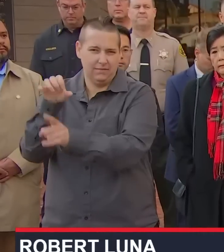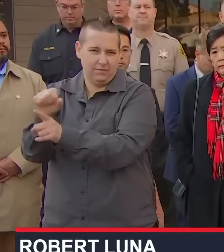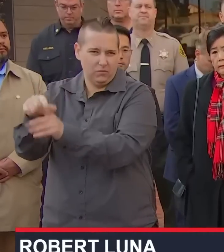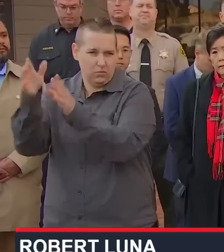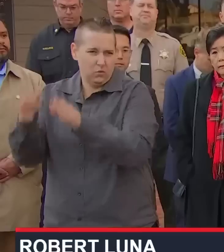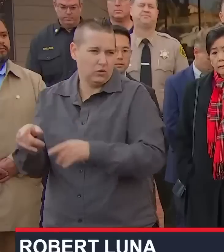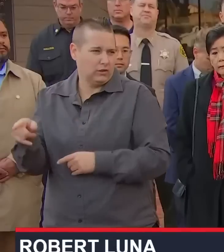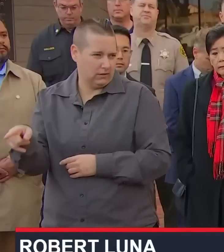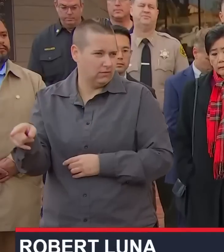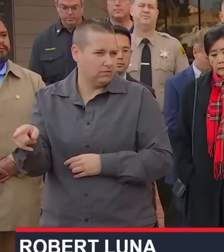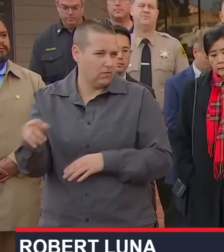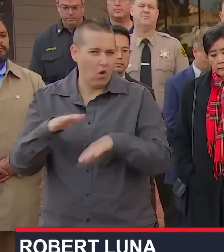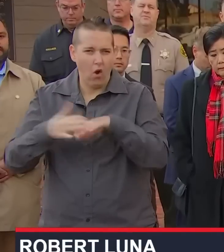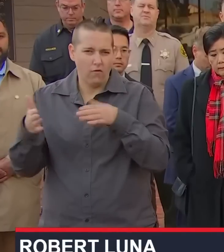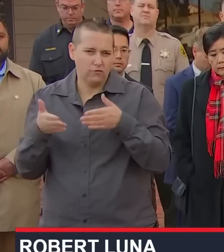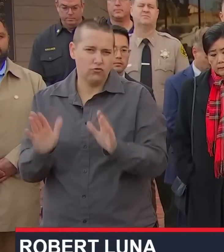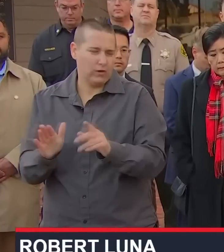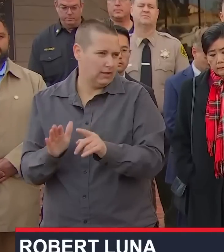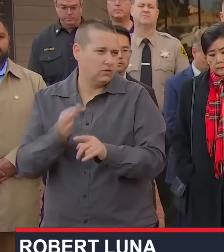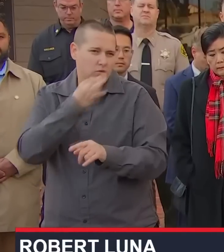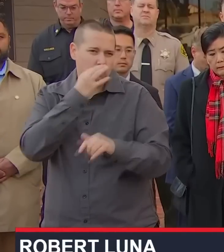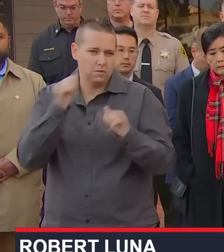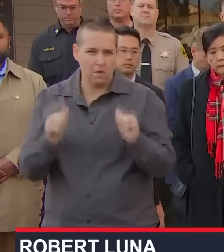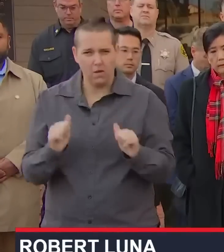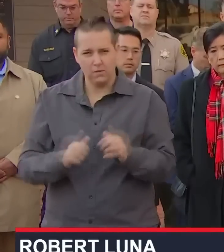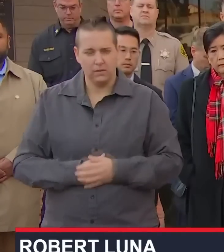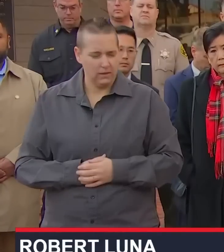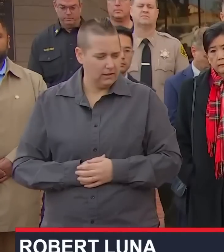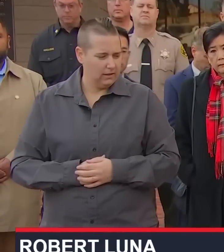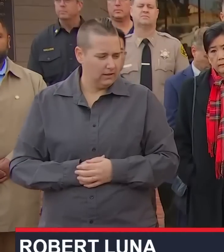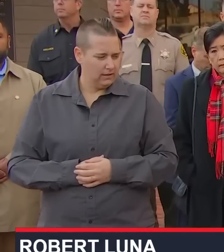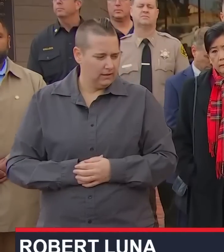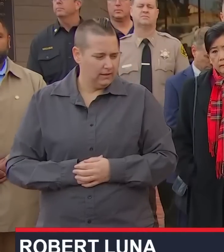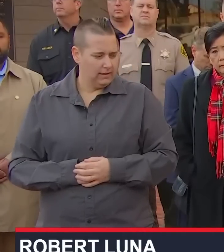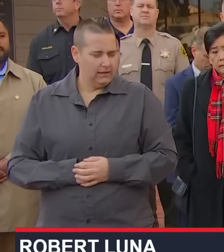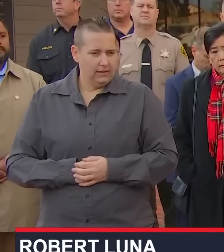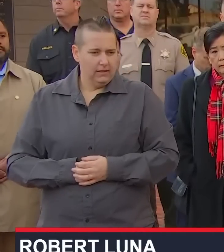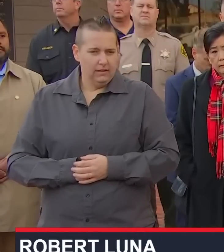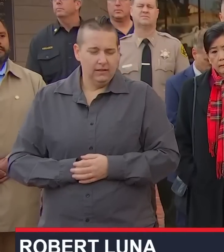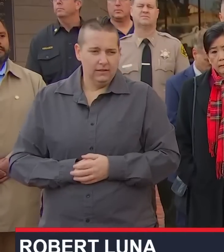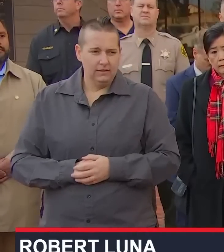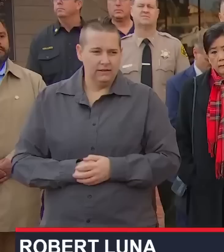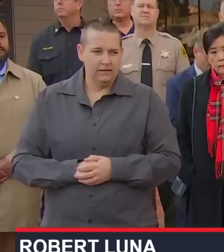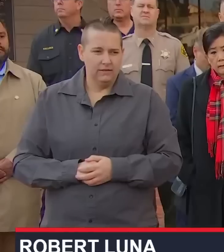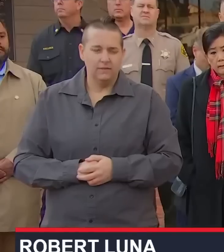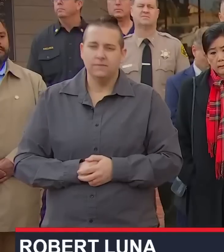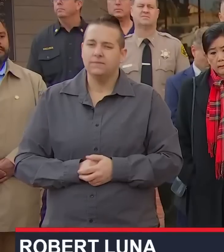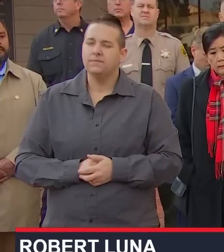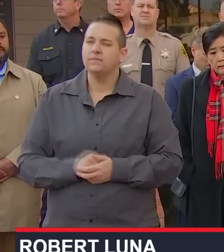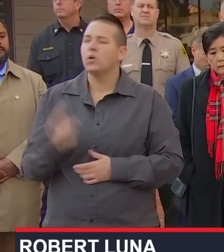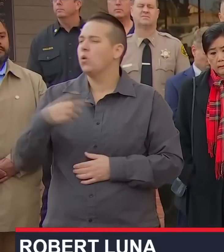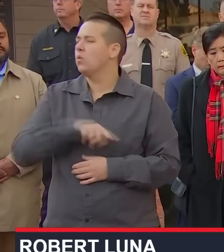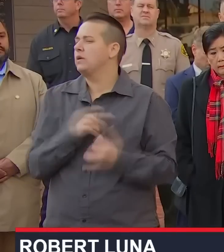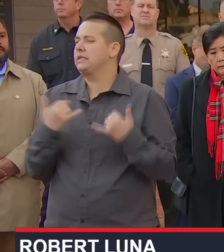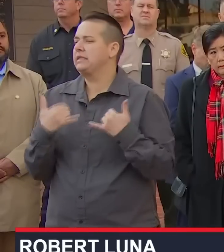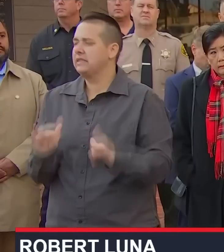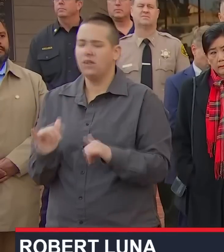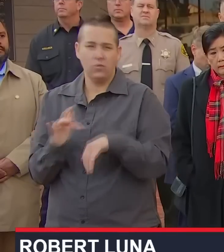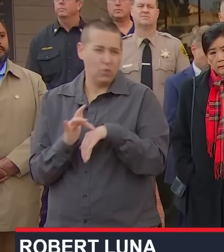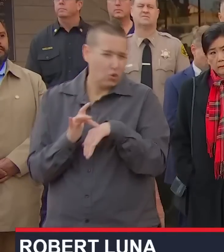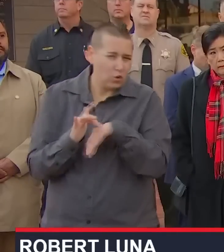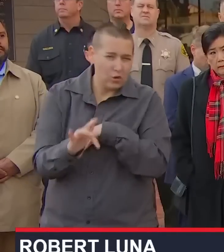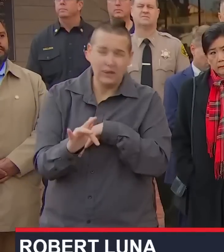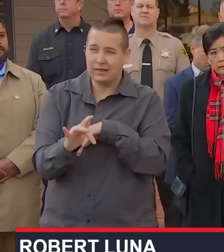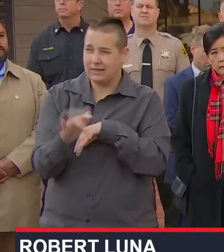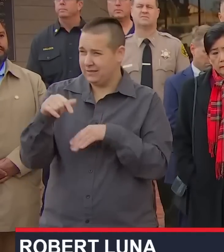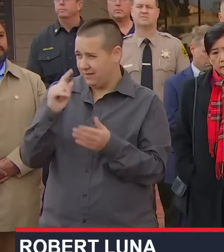nuestra disposición porque tenemos que aprender a este sujeto lo antes posible nuevamente